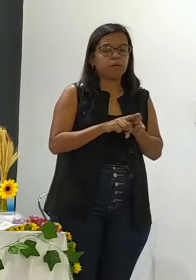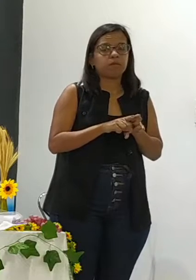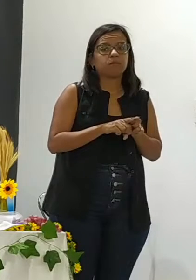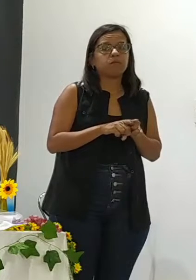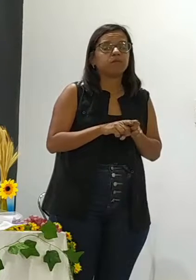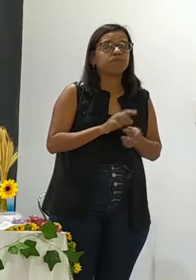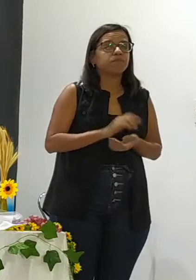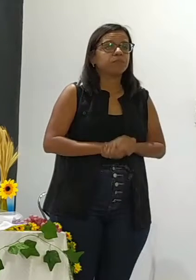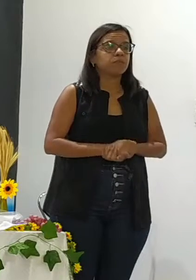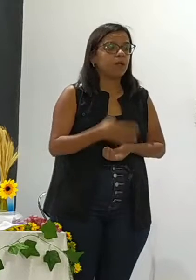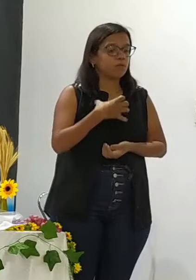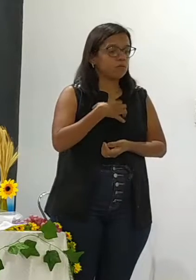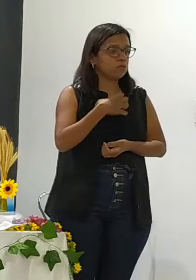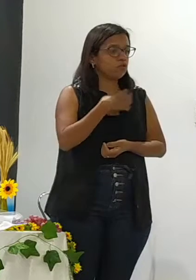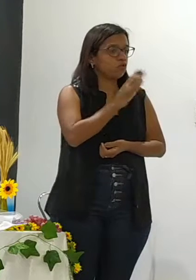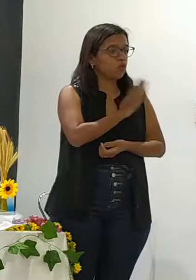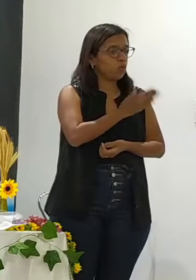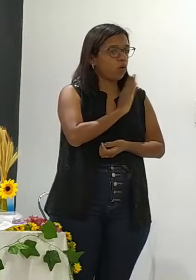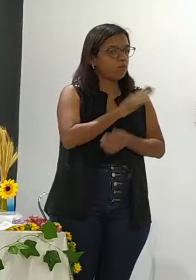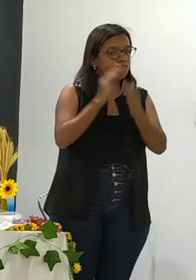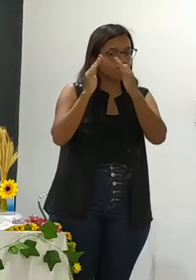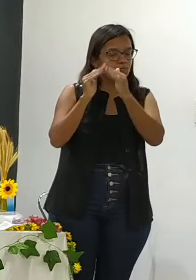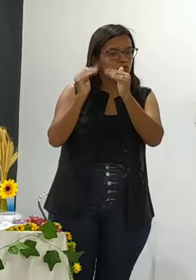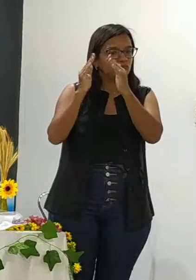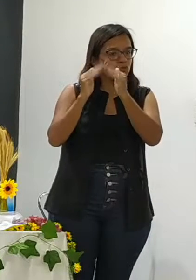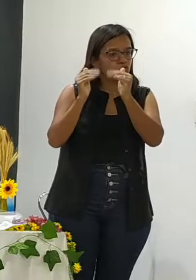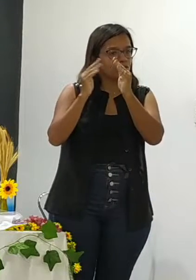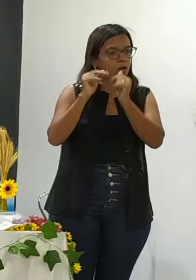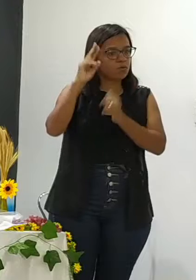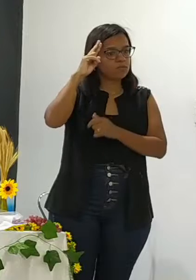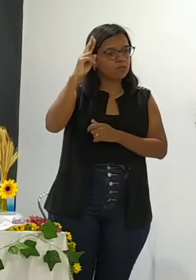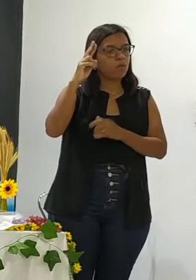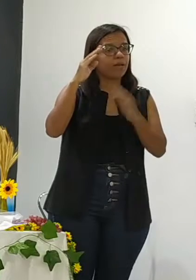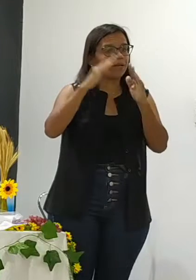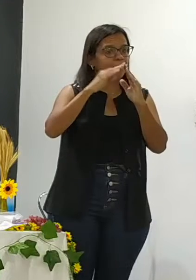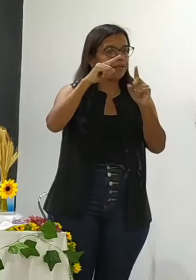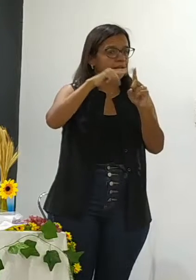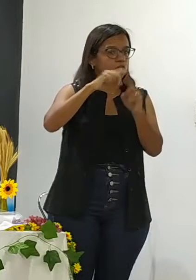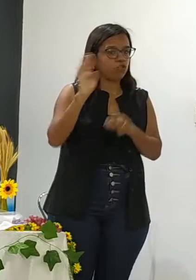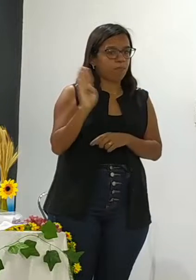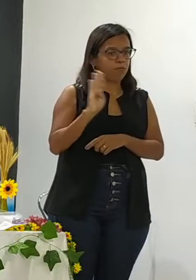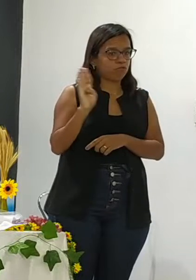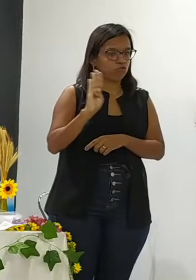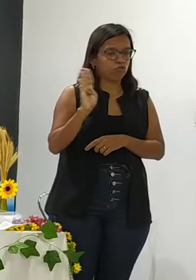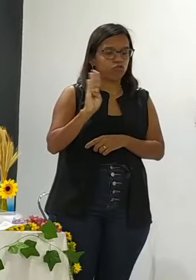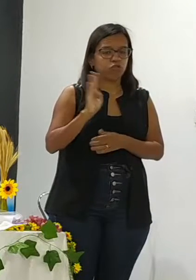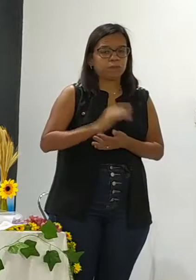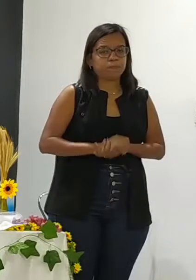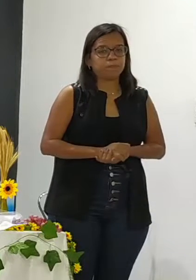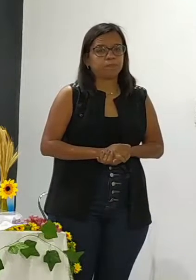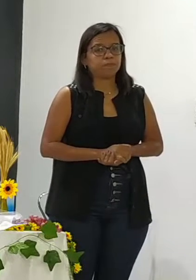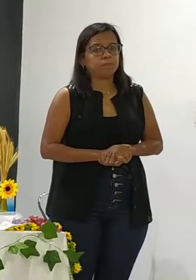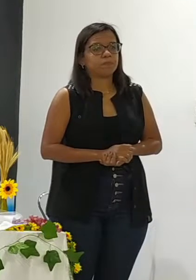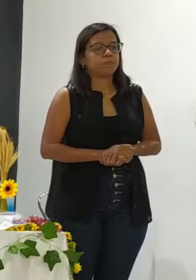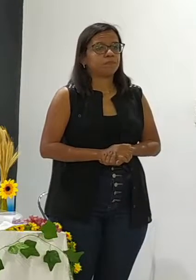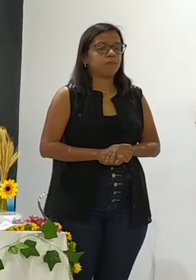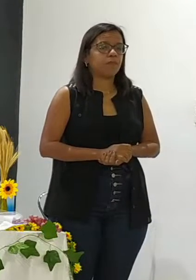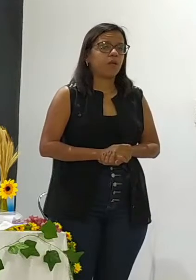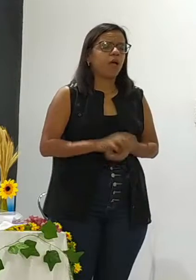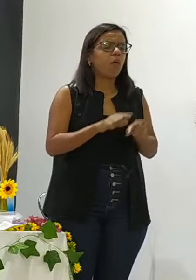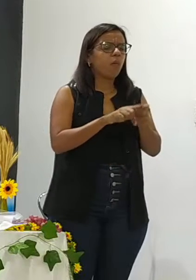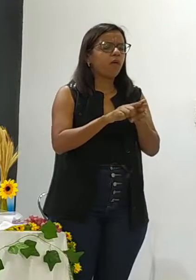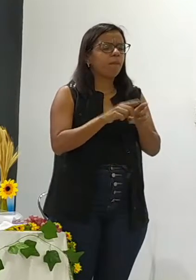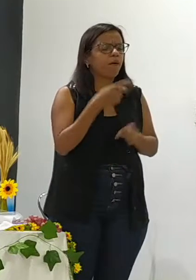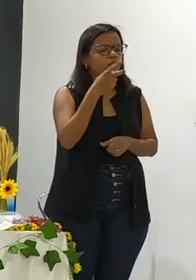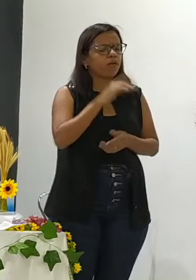veio no meu coração de buscar o Senhor lá. E tinha um irmão, na época ele era de lá, e ele uma vez chegou para mim e disse